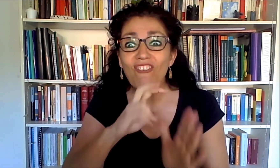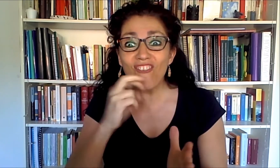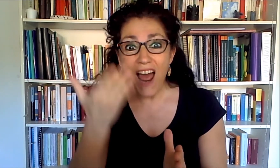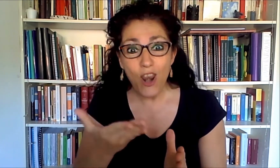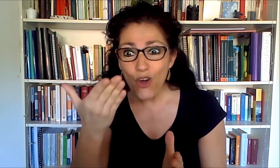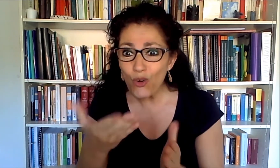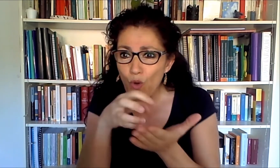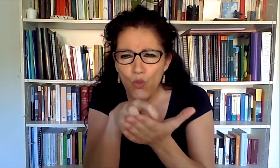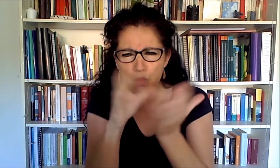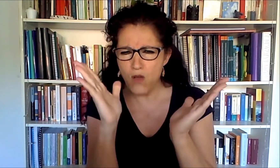identidad cultural.